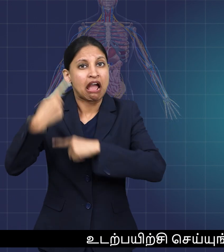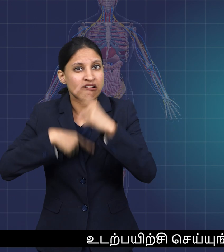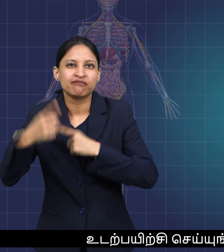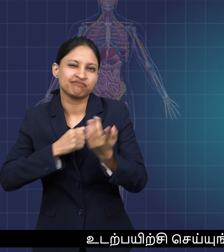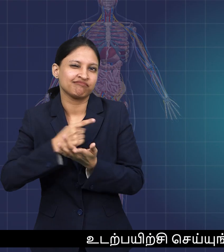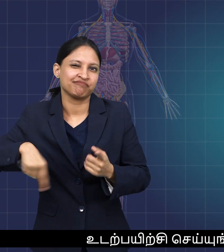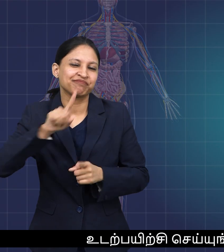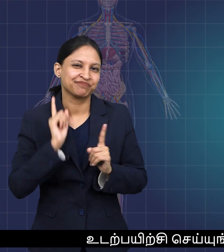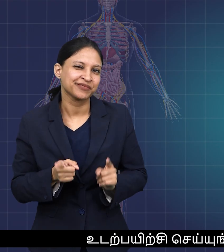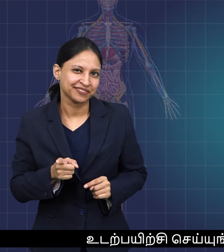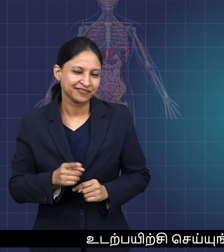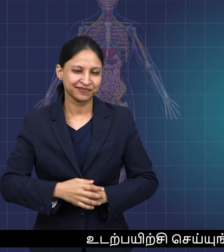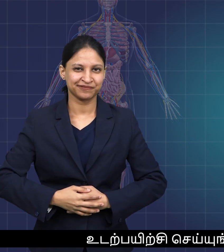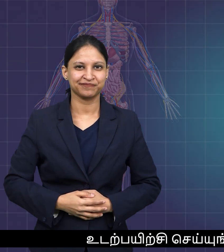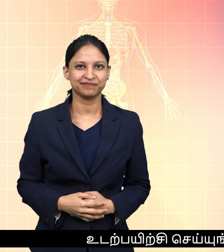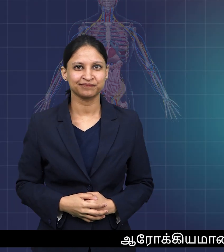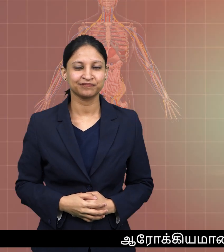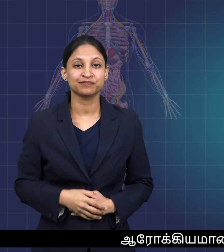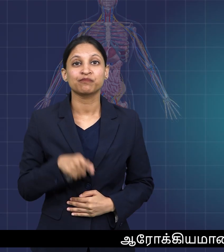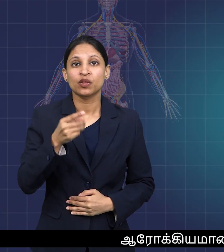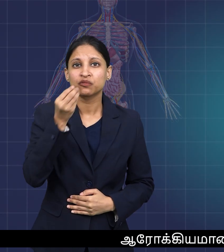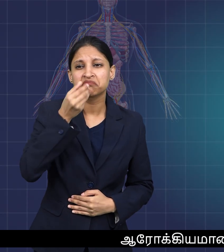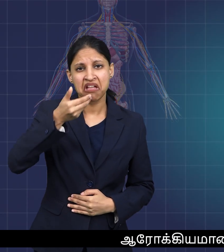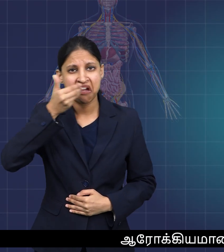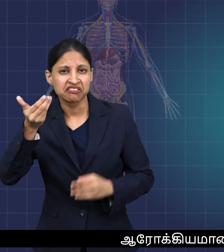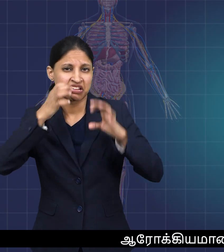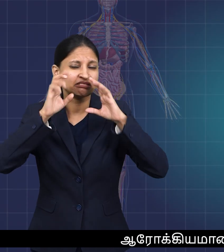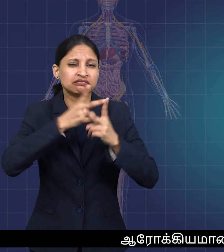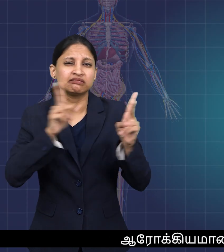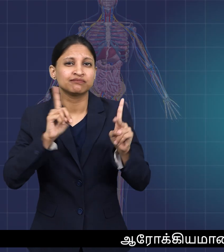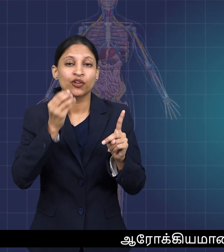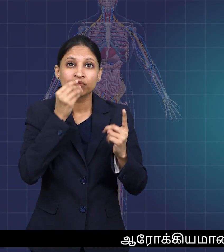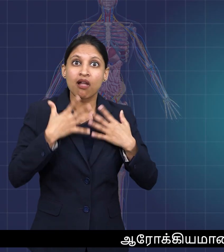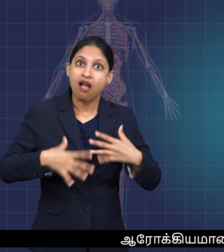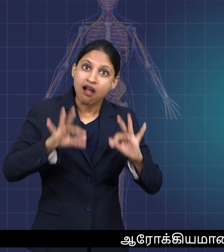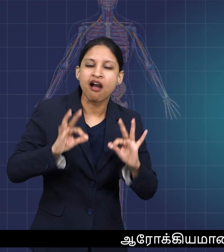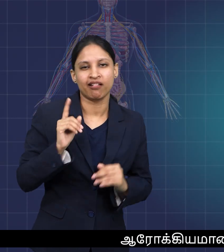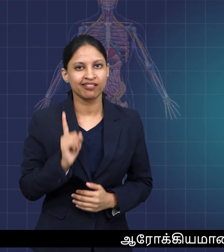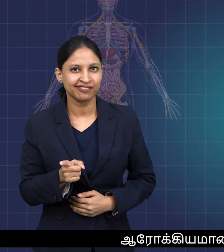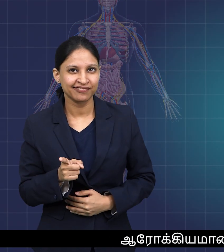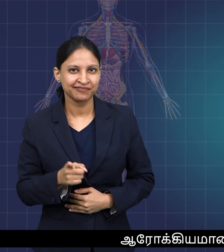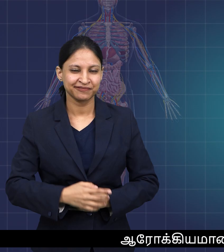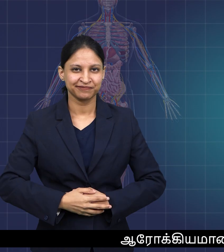செய்யுங்கள், நடைப்பயிற்சி செய்யுங்கள், ஆரோக்கியமான உணவை உண்ணுங்கள்.